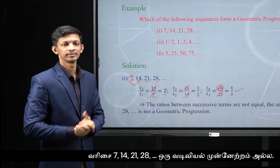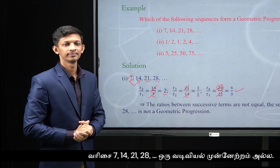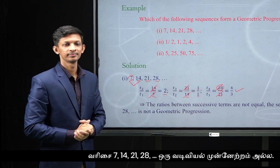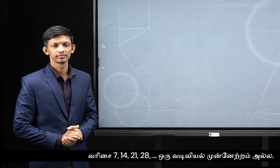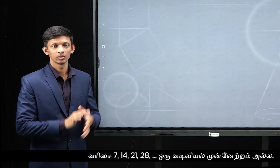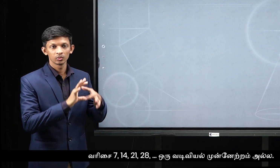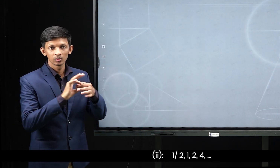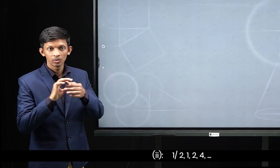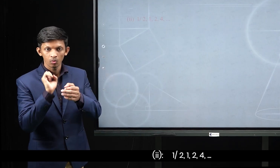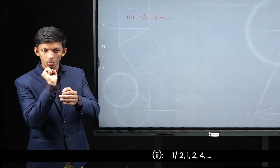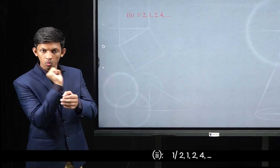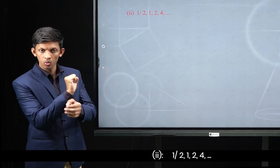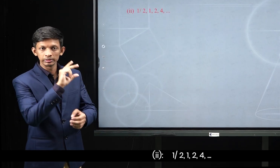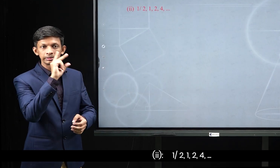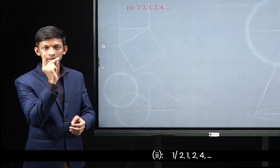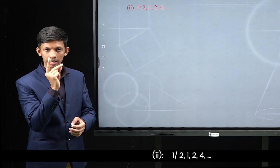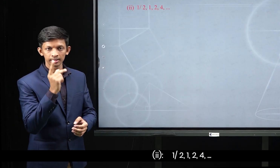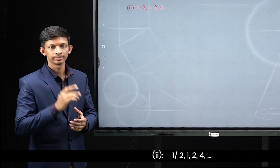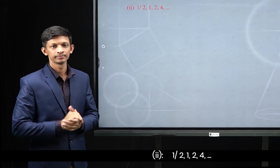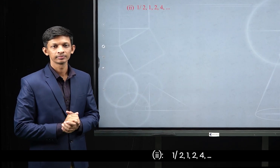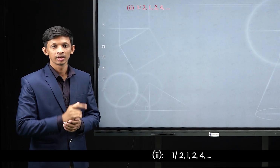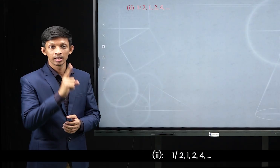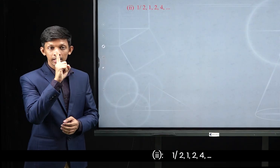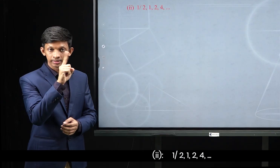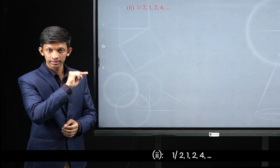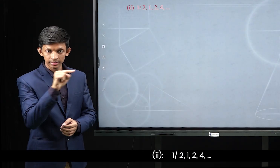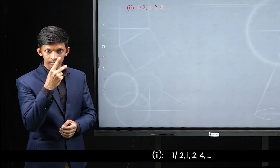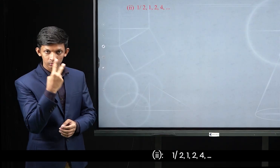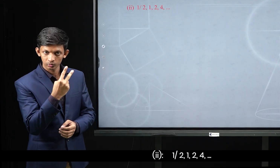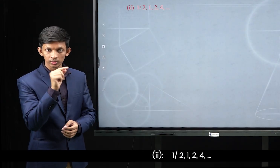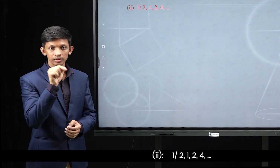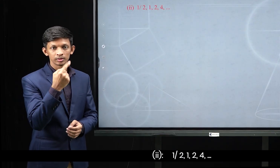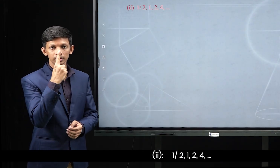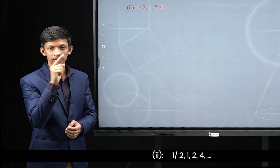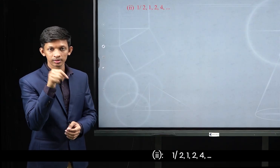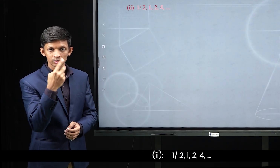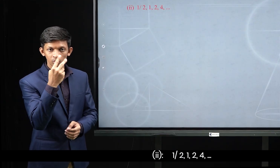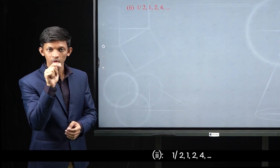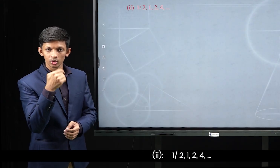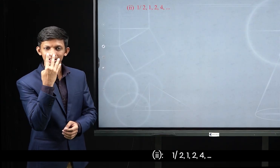அல்ல. 1 கீழ் 2 1 2 4.